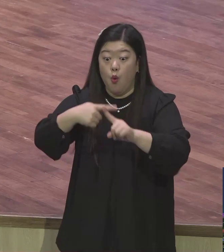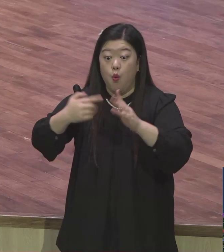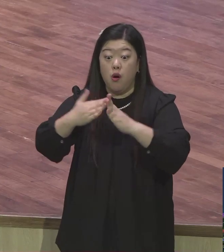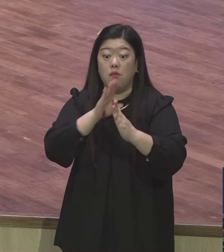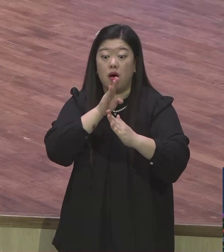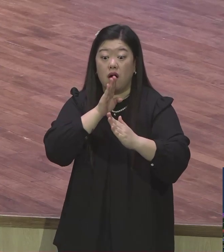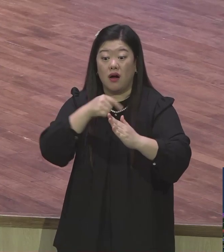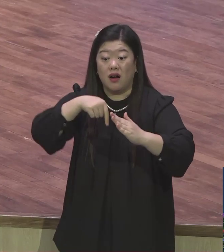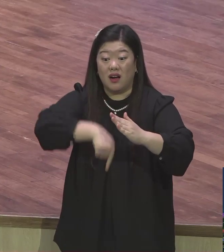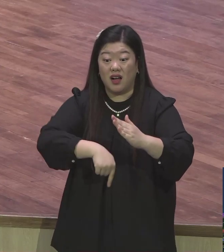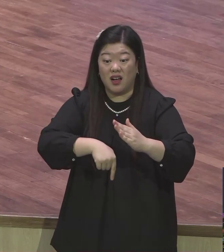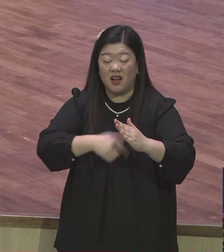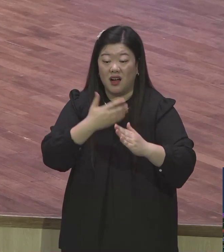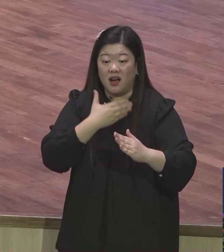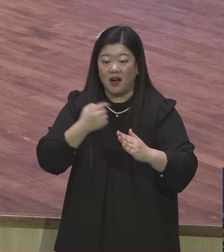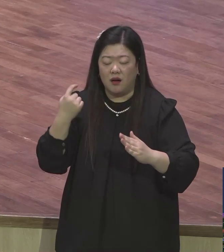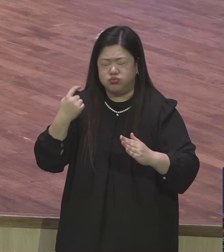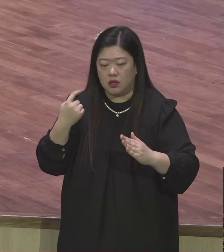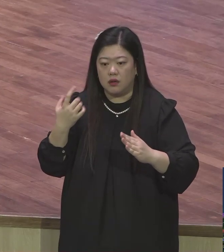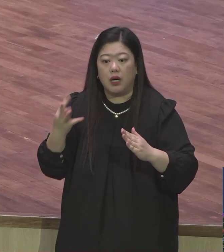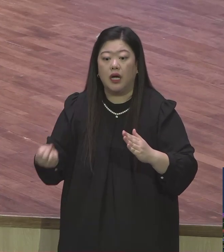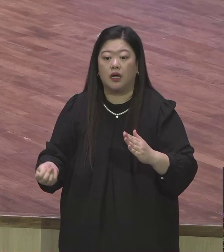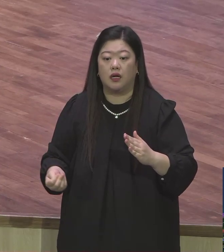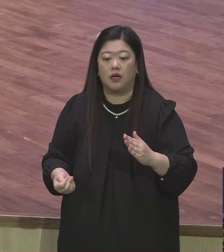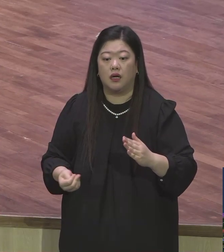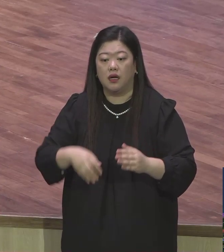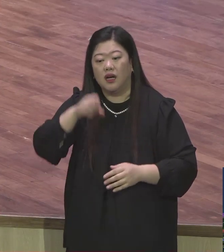안 해. 몰라. 복음이 뭡니까? 몰라.